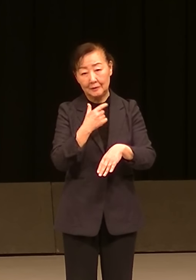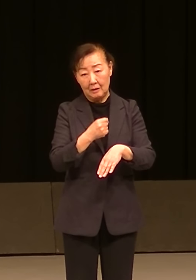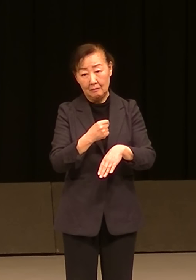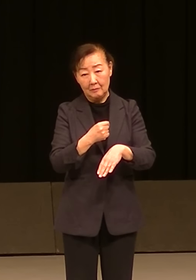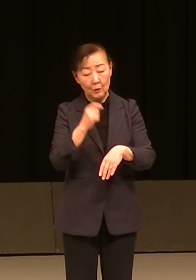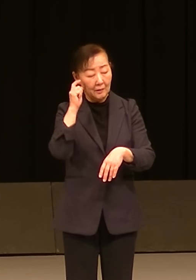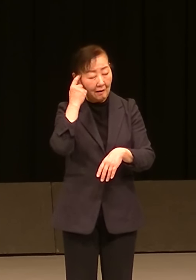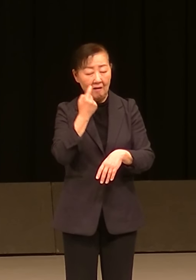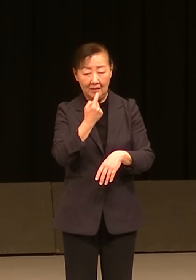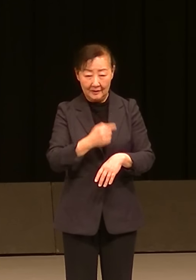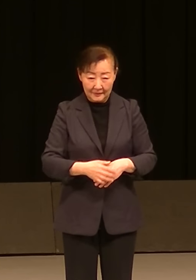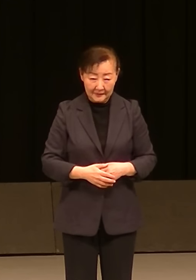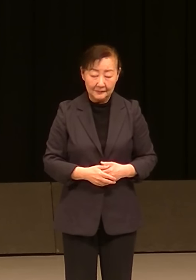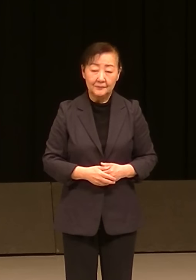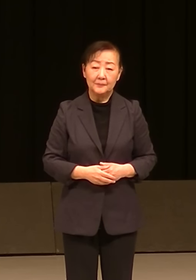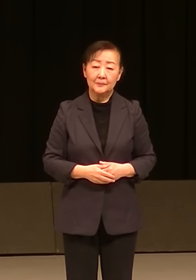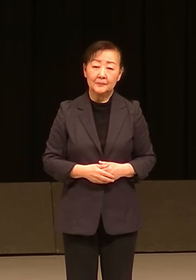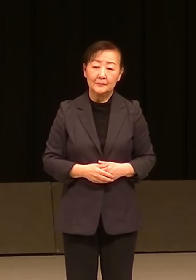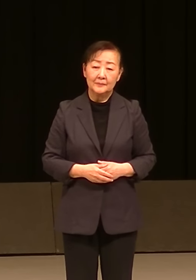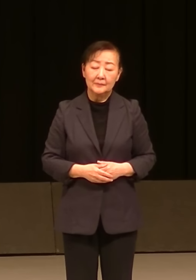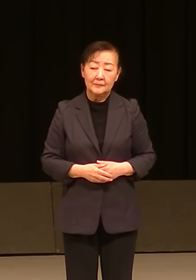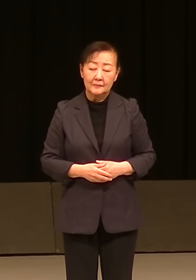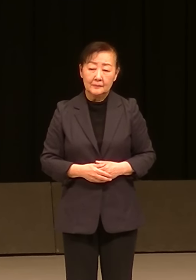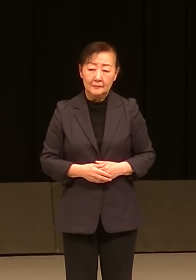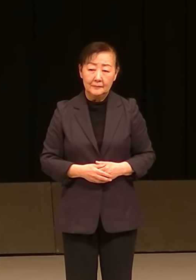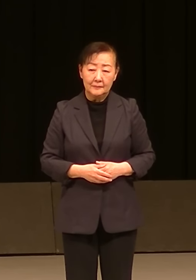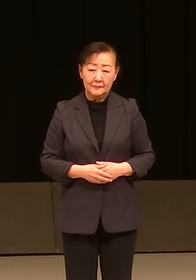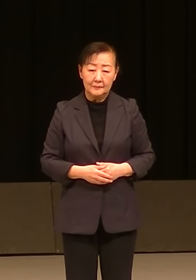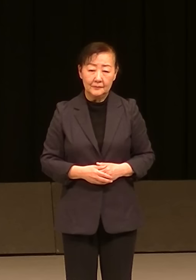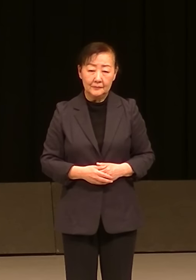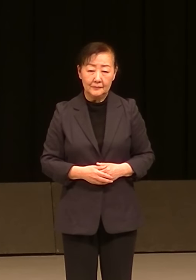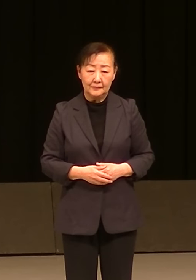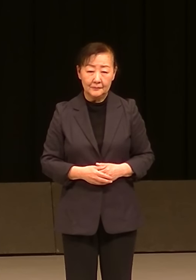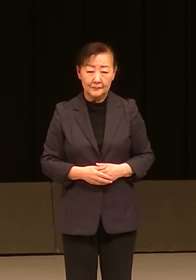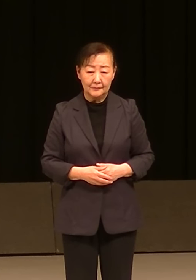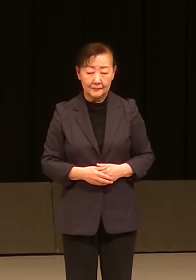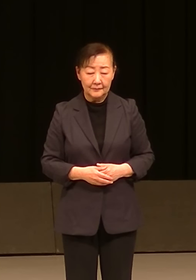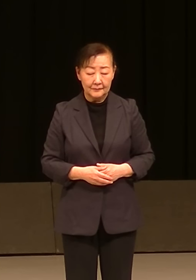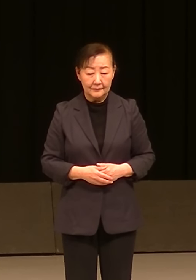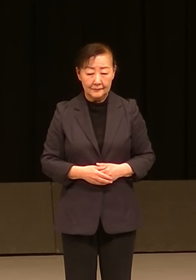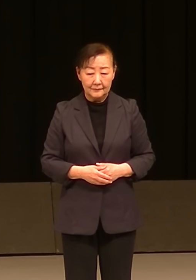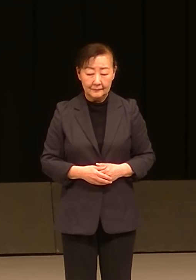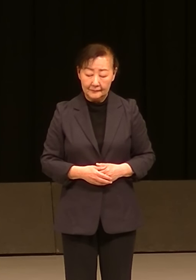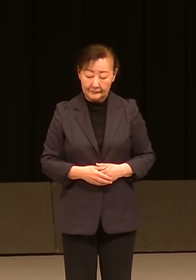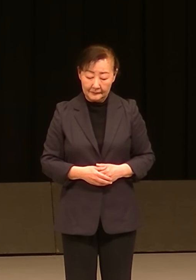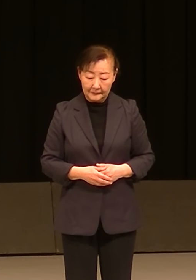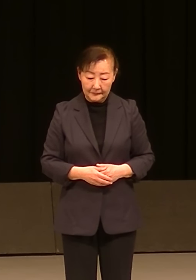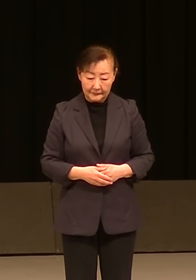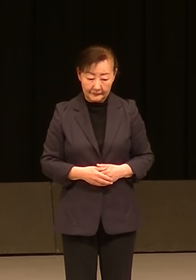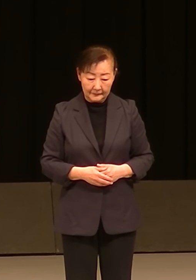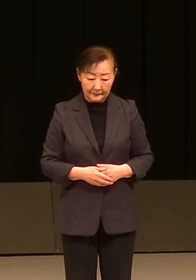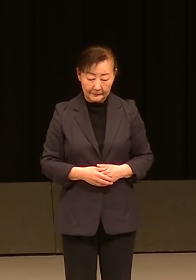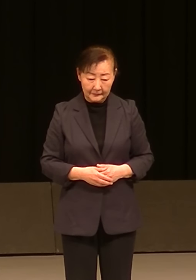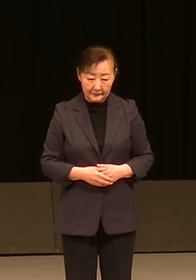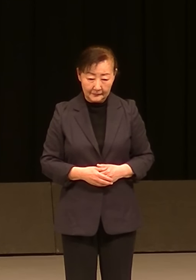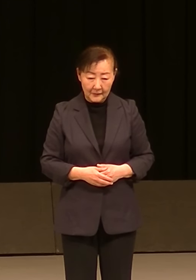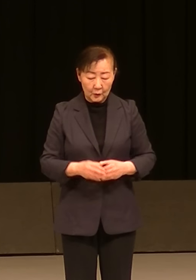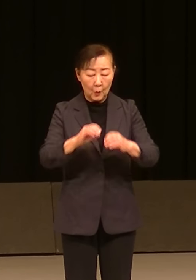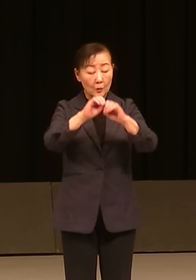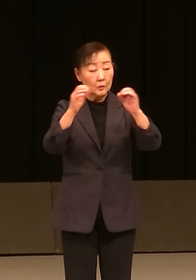考えている次第で、ございます。そこでですね、そのグローバル憲